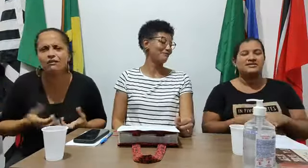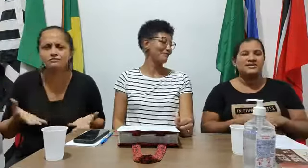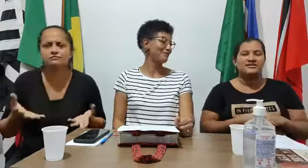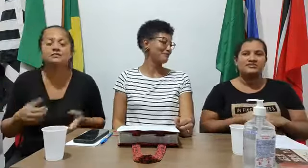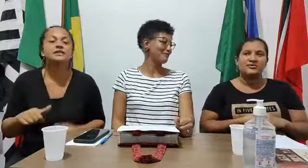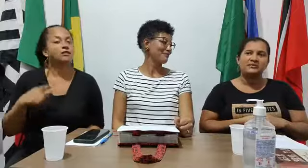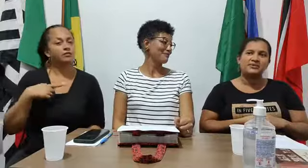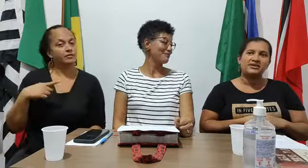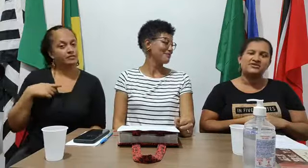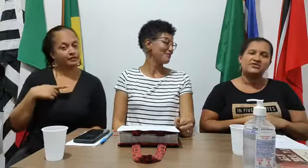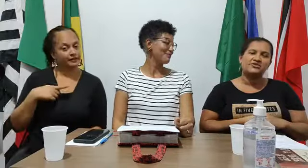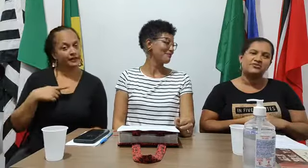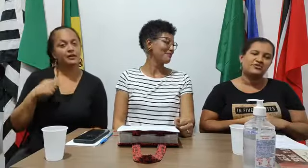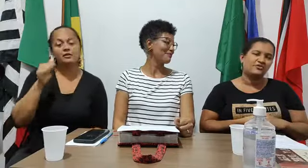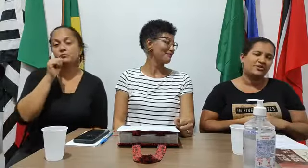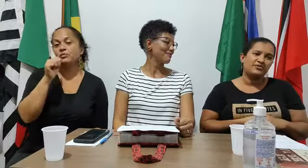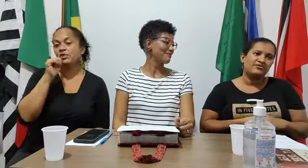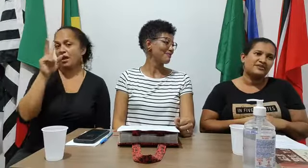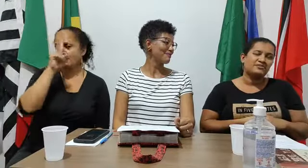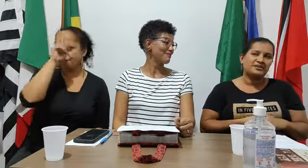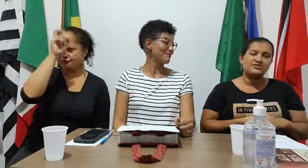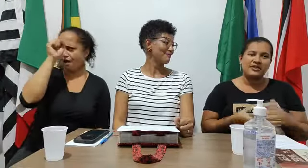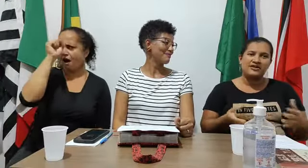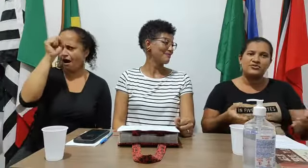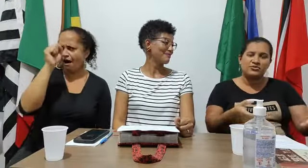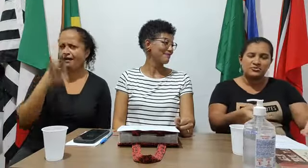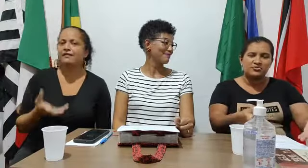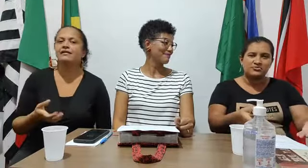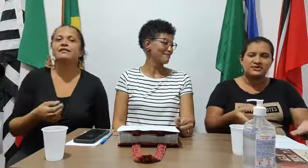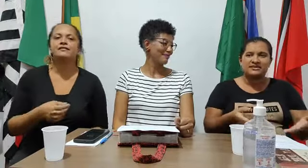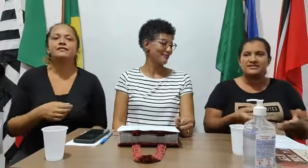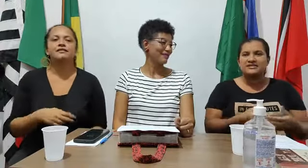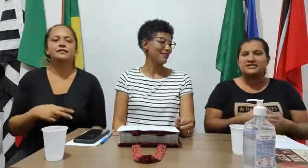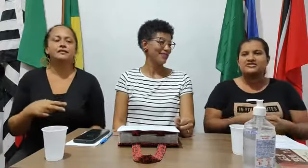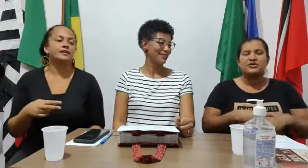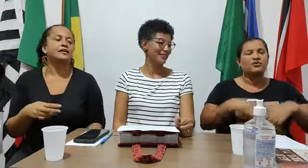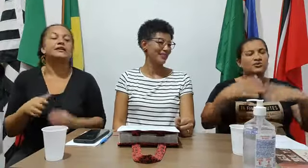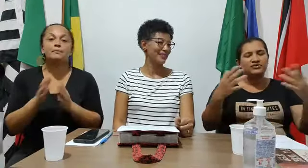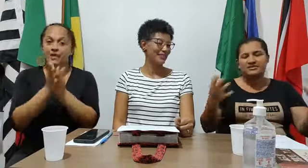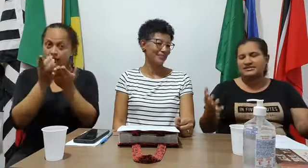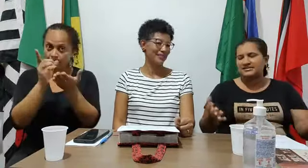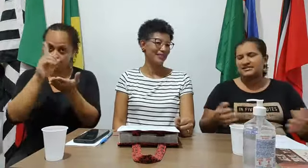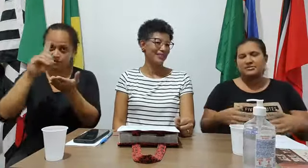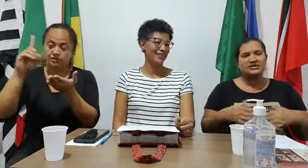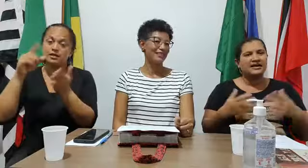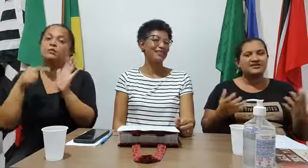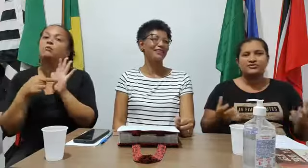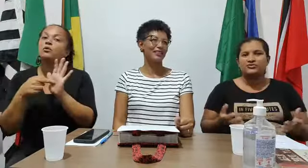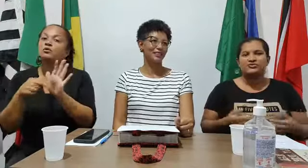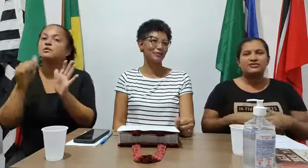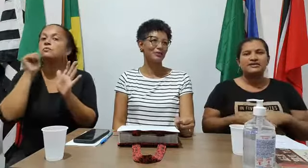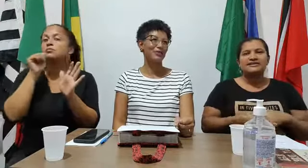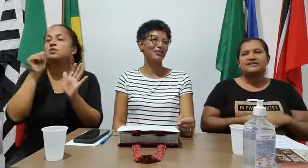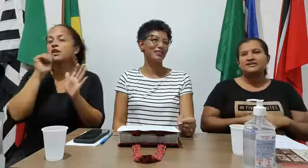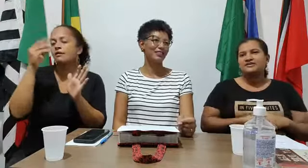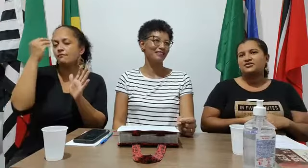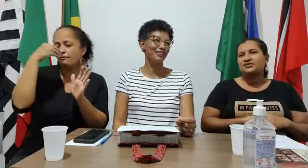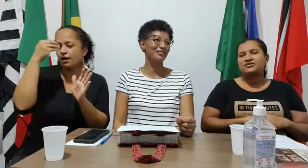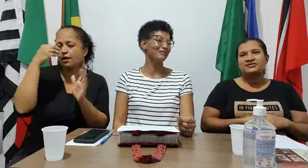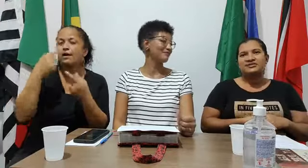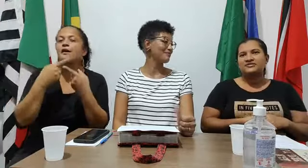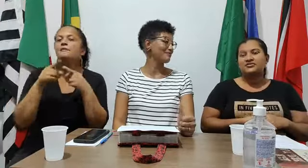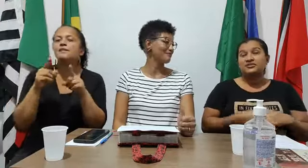Então, assim, não é porque a gente é o vaso mais frágil, como está descrito, por conta dessa sensibilidade, Essa tudo, questão emocional. que